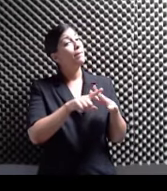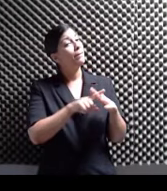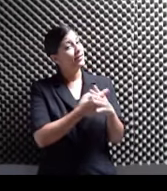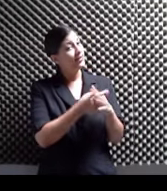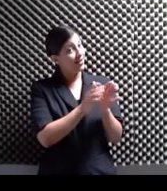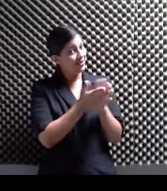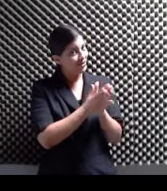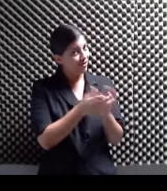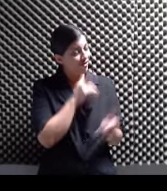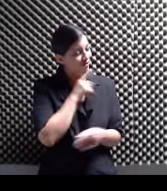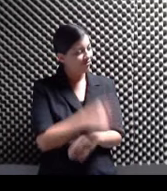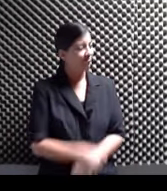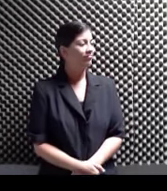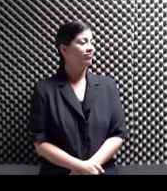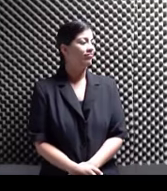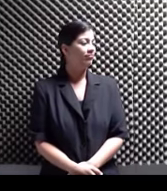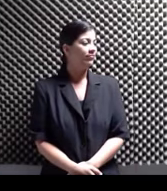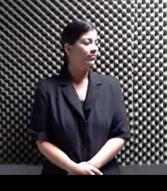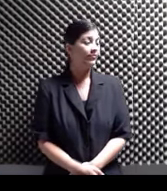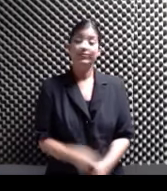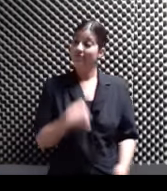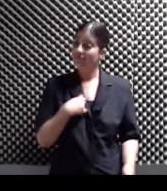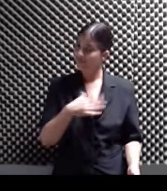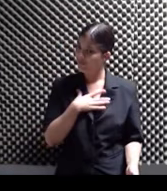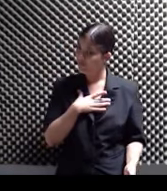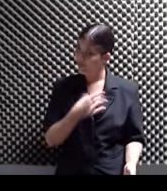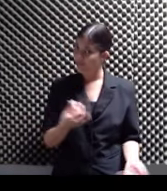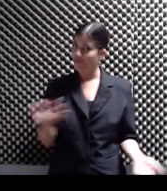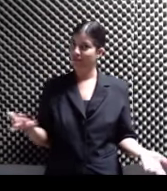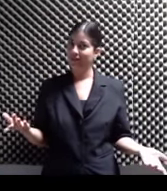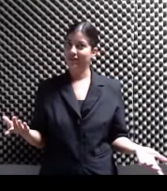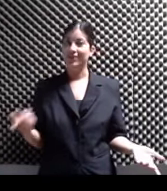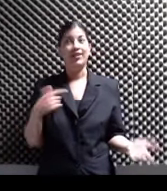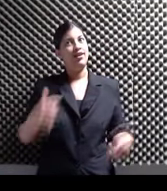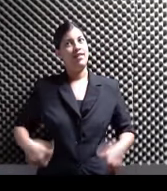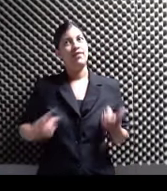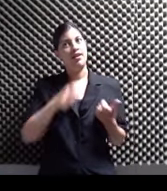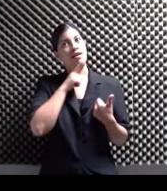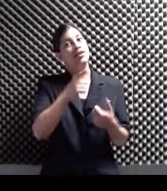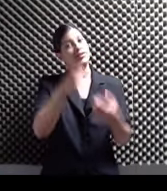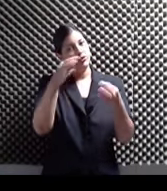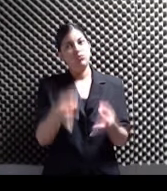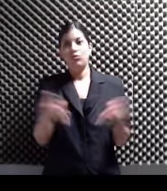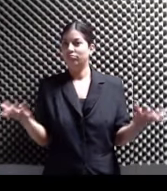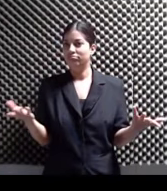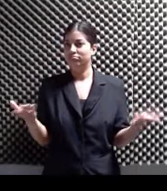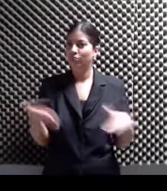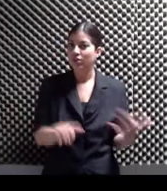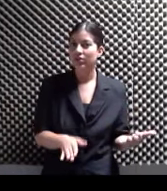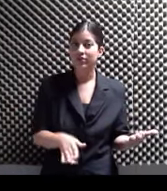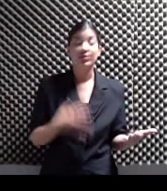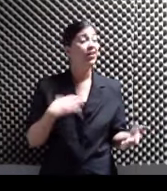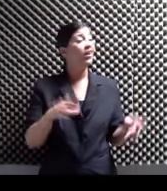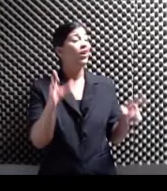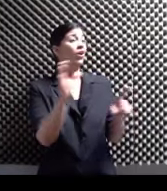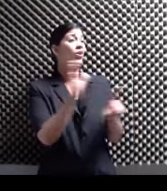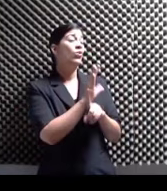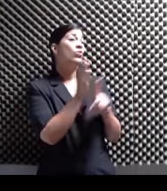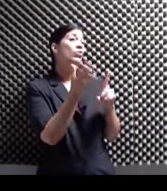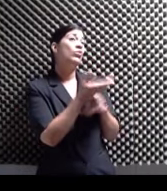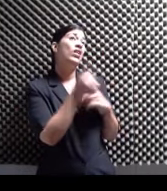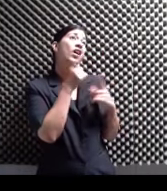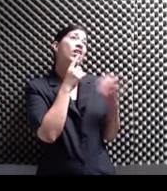el libro. Ay, eso me gusta, ¿no? Y es lo más irremediable que tenemos en la vida. Sí, no, en nuestra cultura la muerte se le da una connotación bien